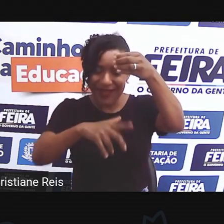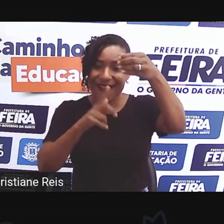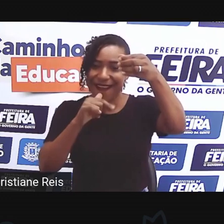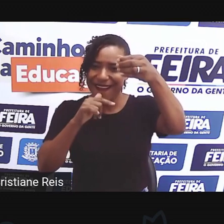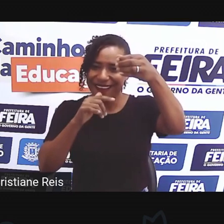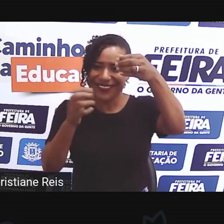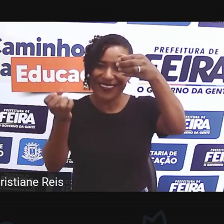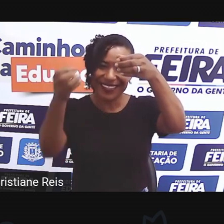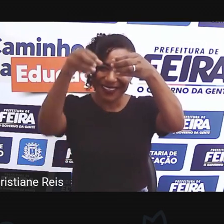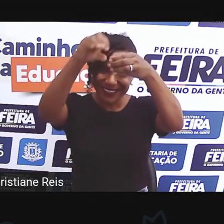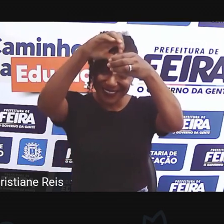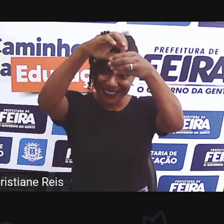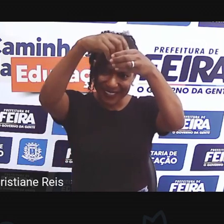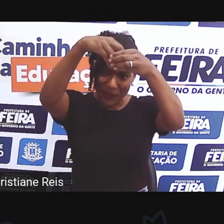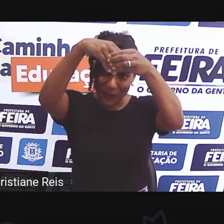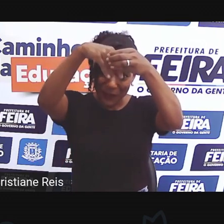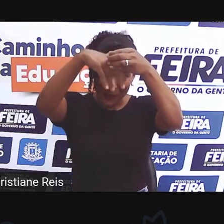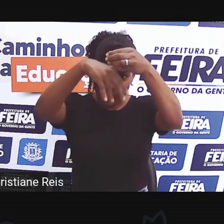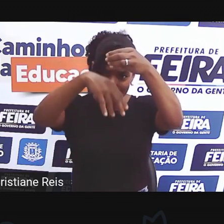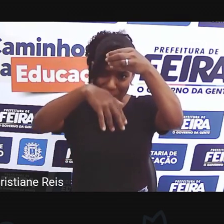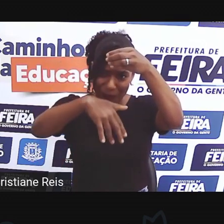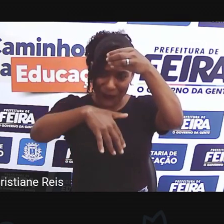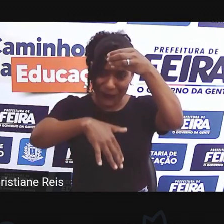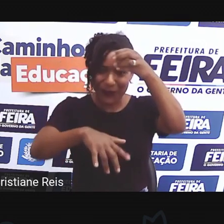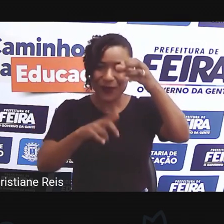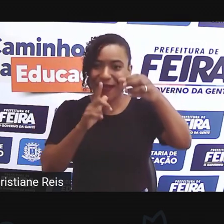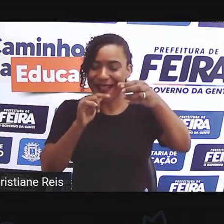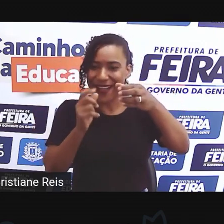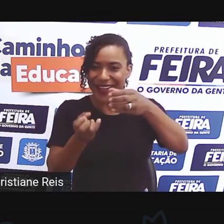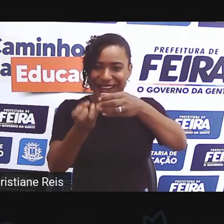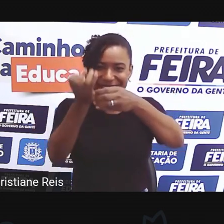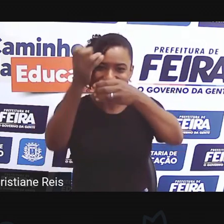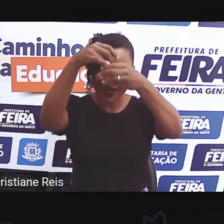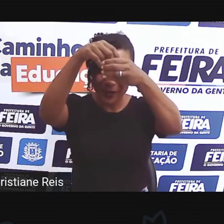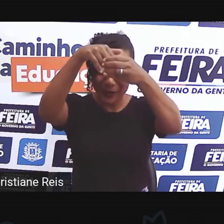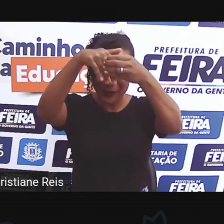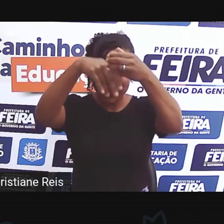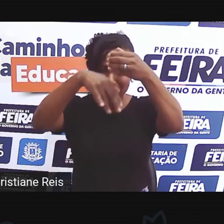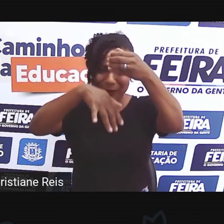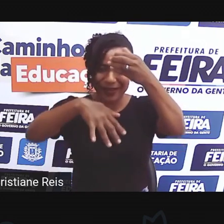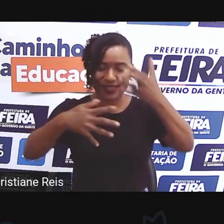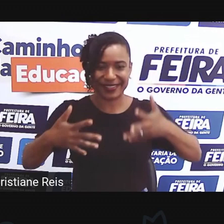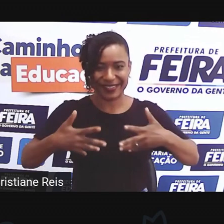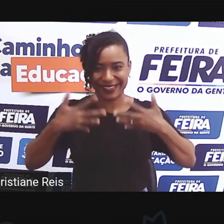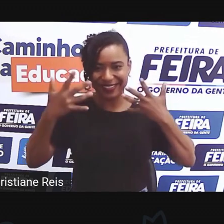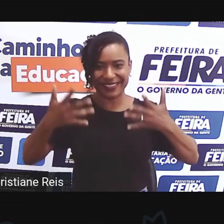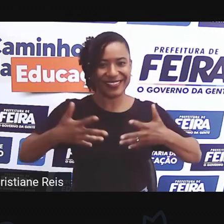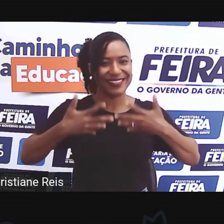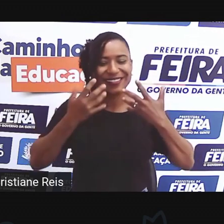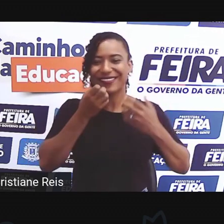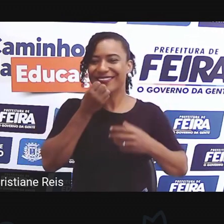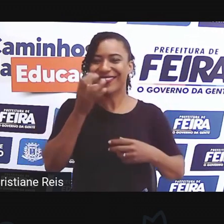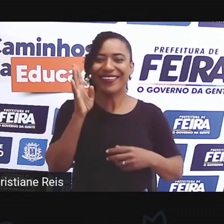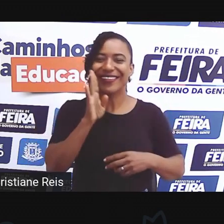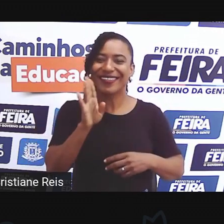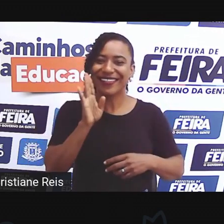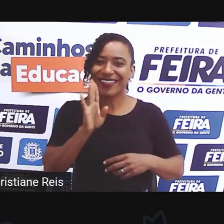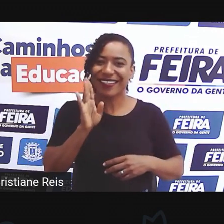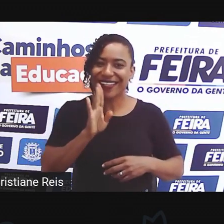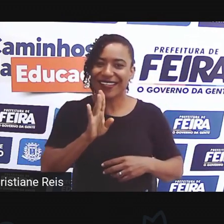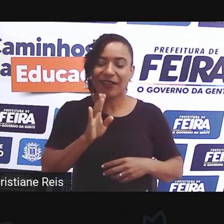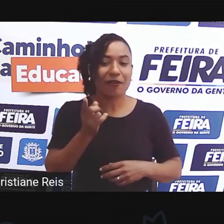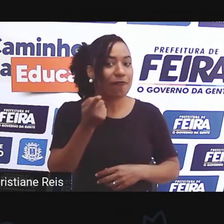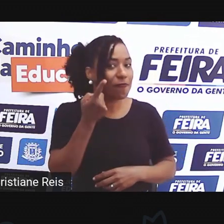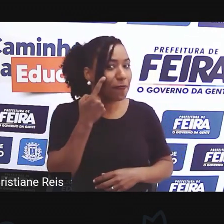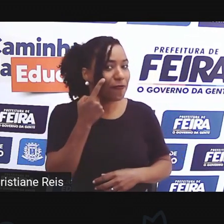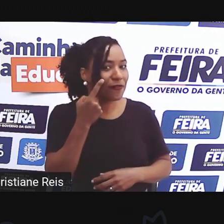Olha só que divertido! Muito divertido, meninada! Muito legal! E que tal agora a gente experimentar